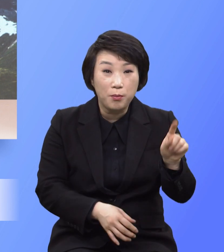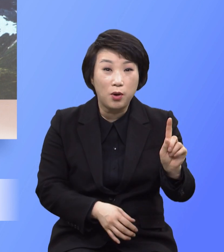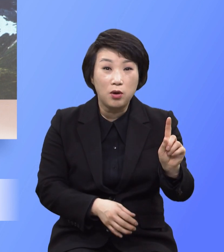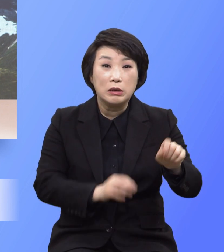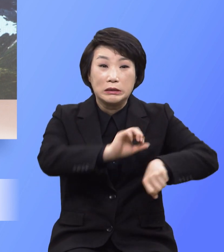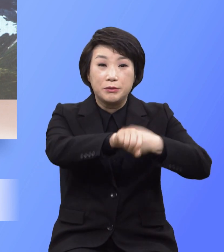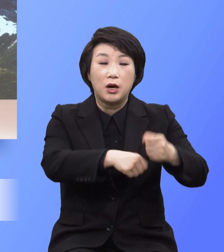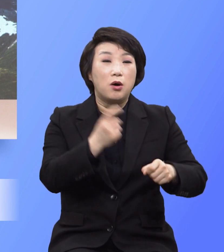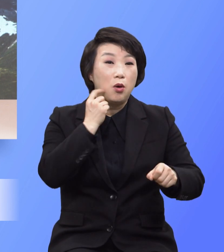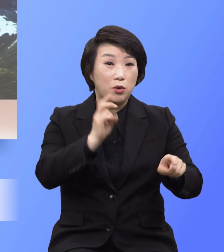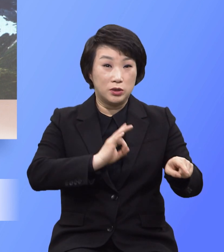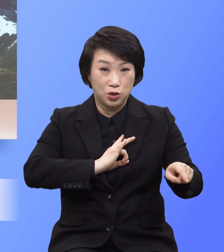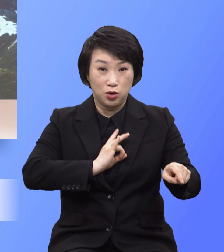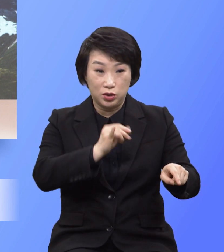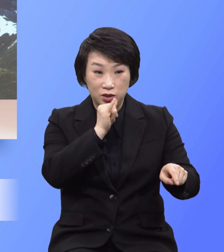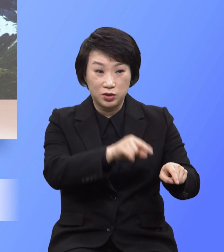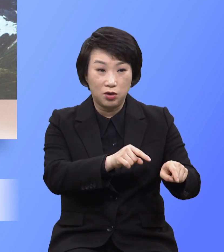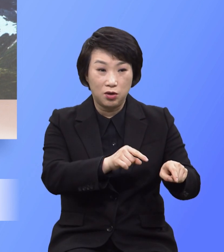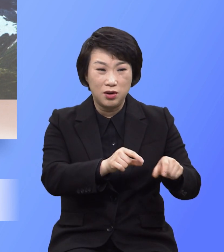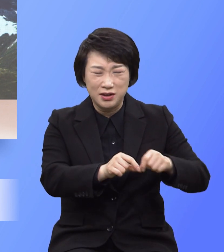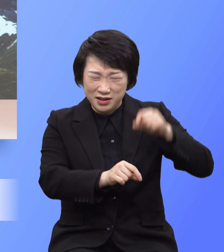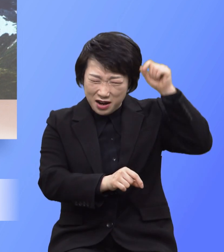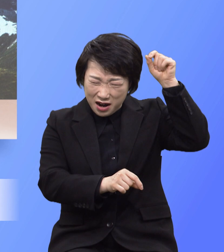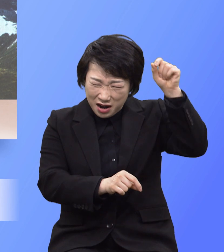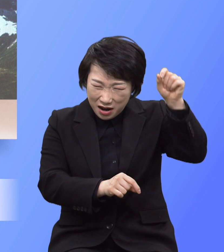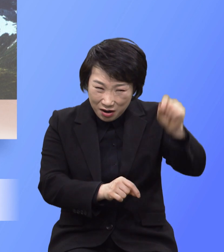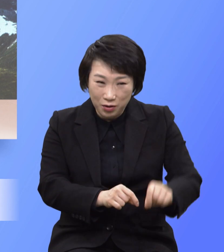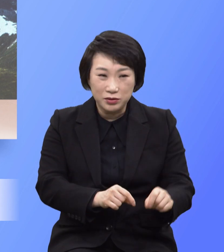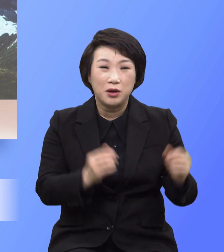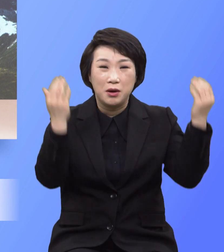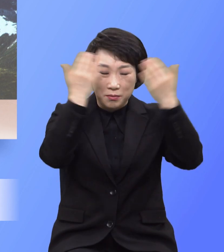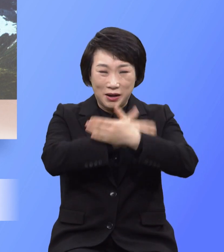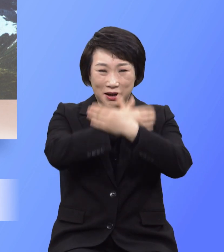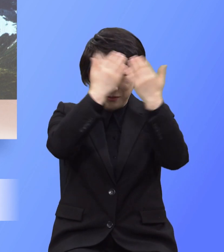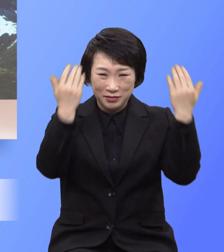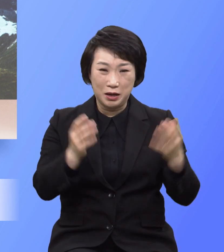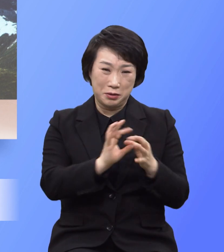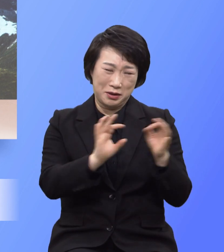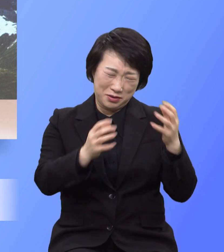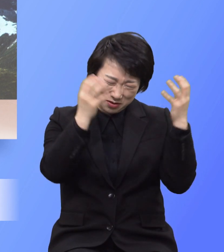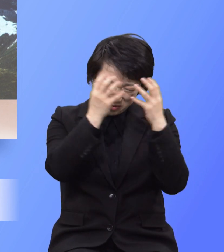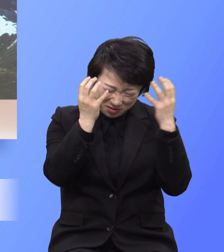거기는 짐승과 거짓 선지자도 있어